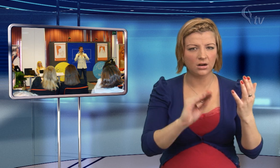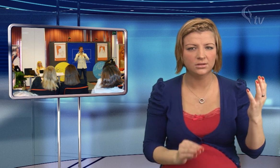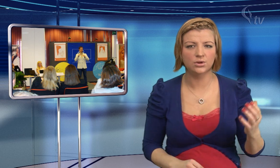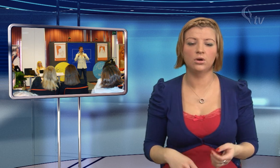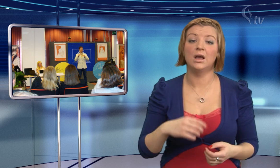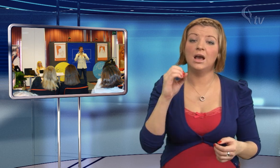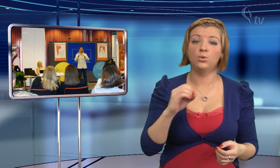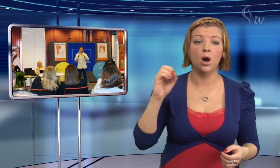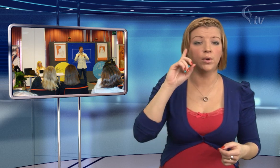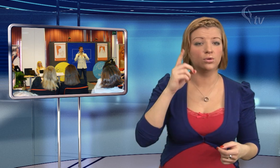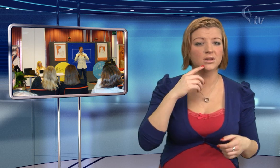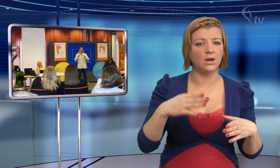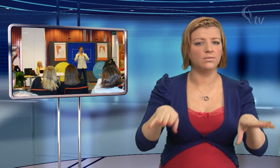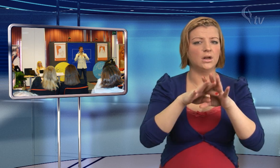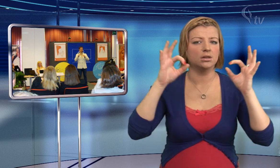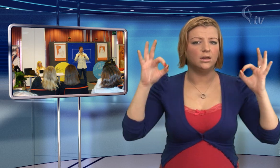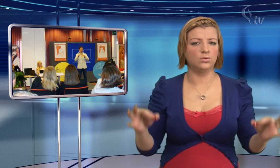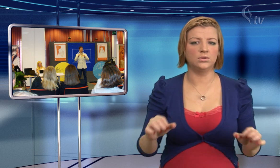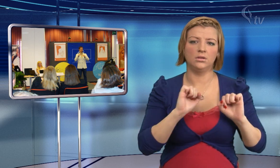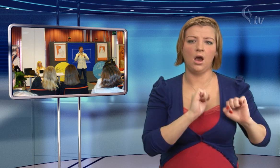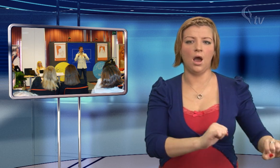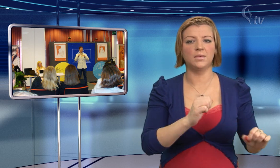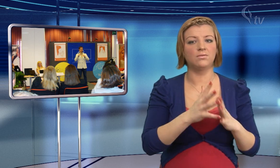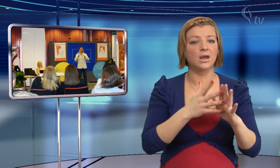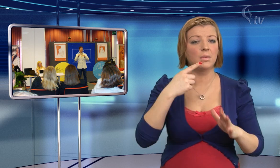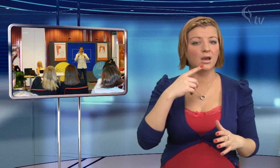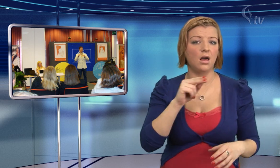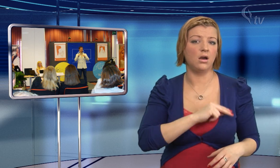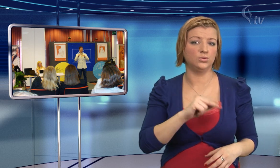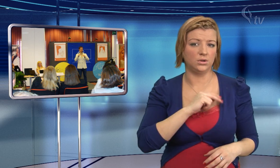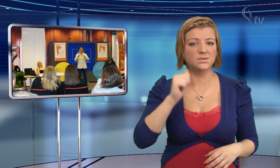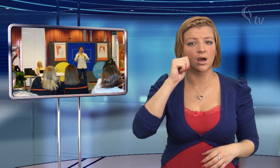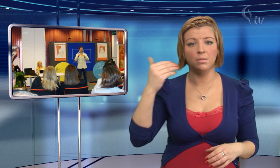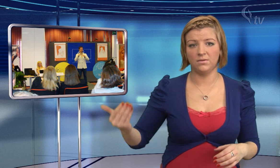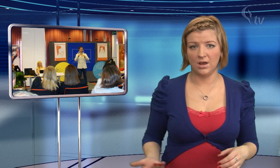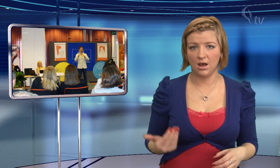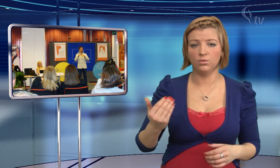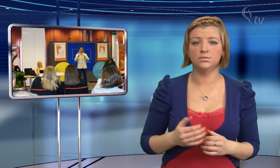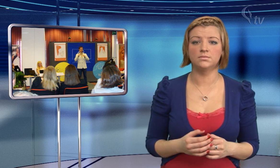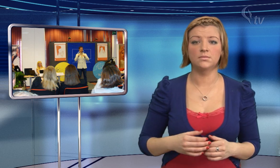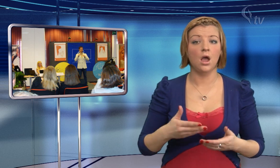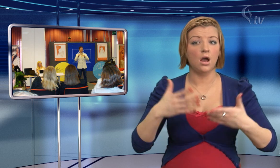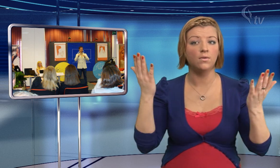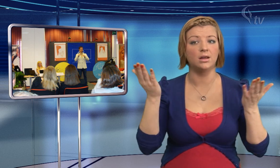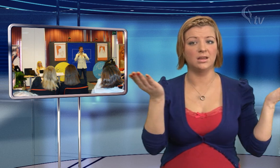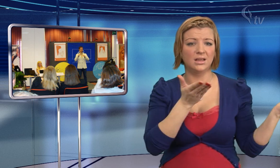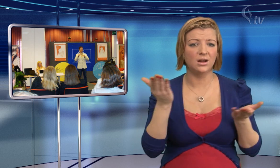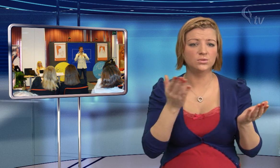selle kasutamisele igapäevaelus, avalikes teenustes ja hariduses. Peaassamblee delegaadid arutasid ja võtsid